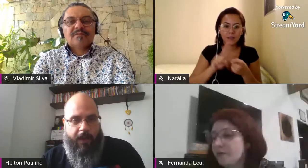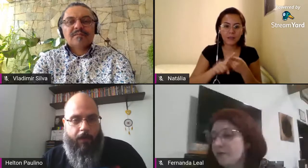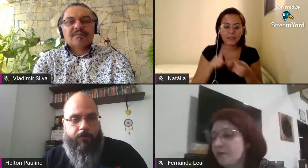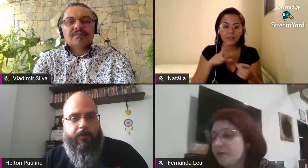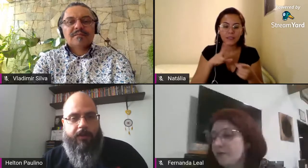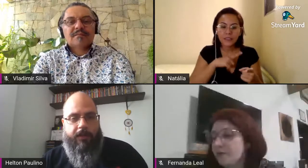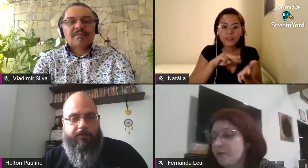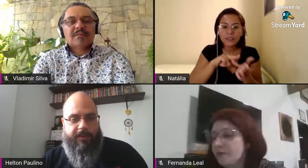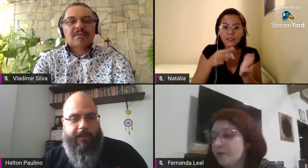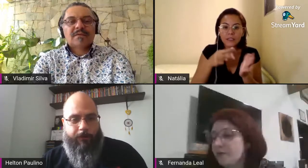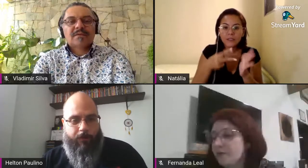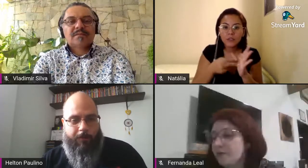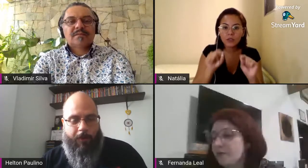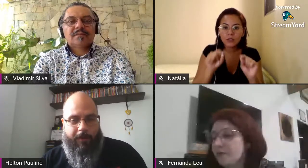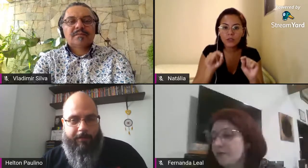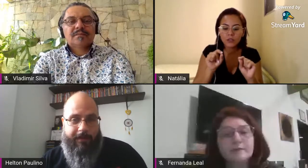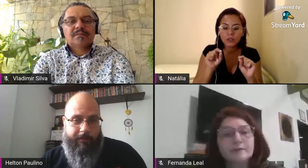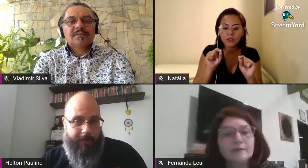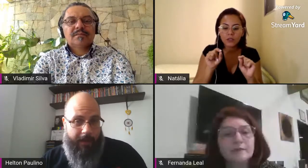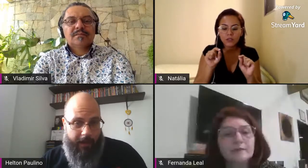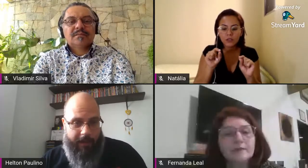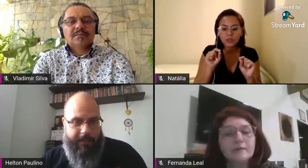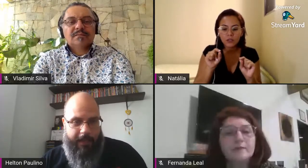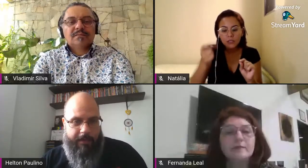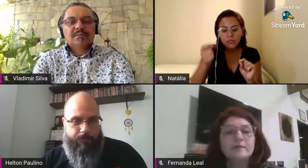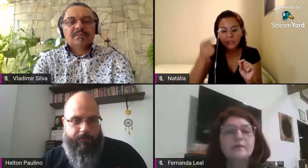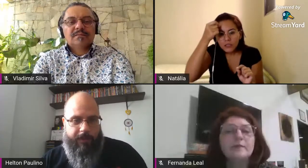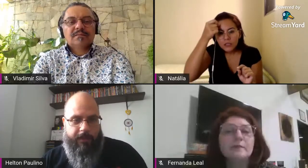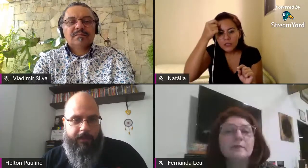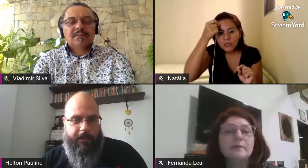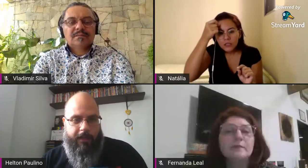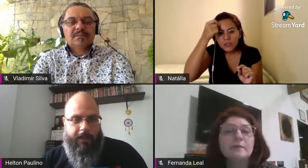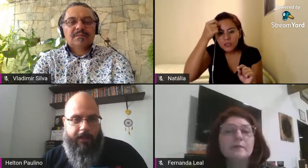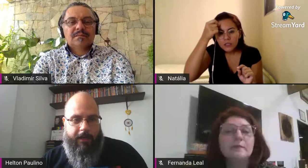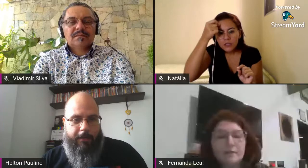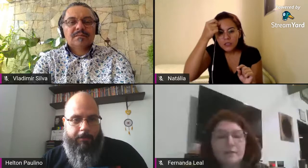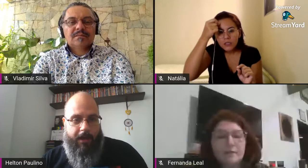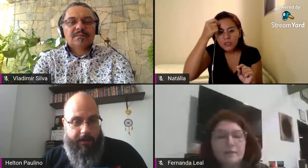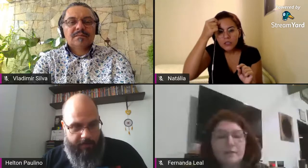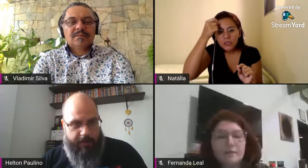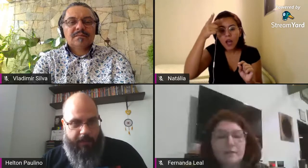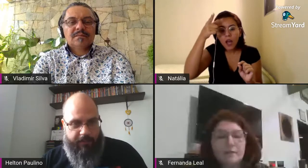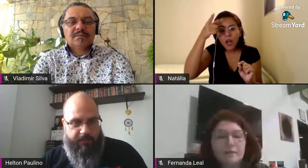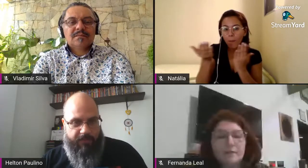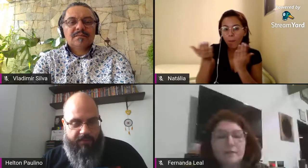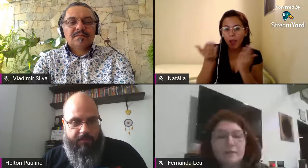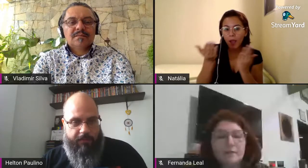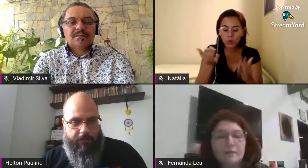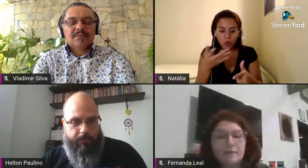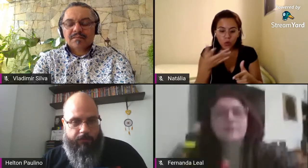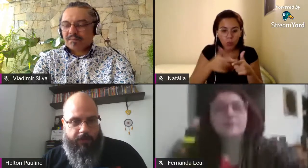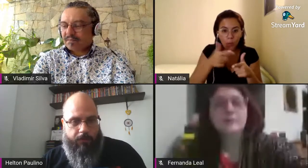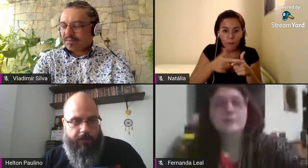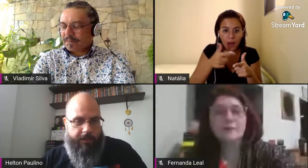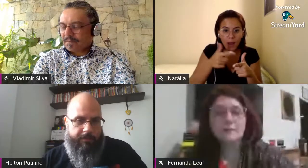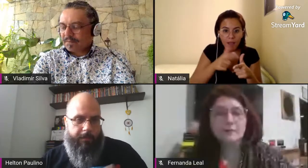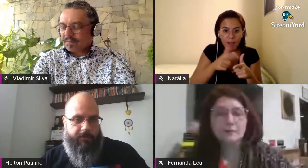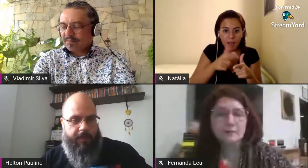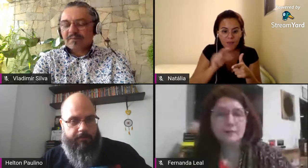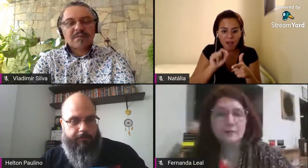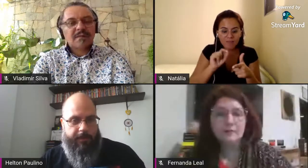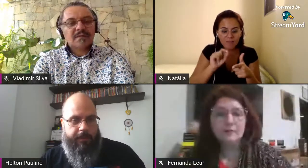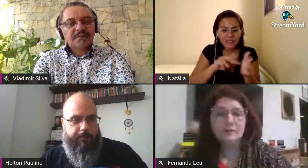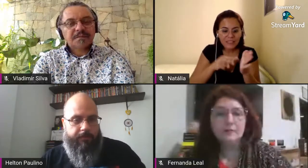geração de algo, você criar um novo problema. Então, a arte é isso, né? É, mas que a gente vem sentindo no decorrer